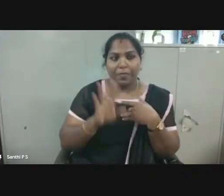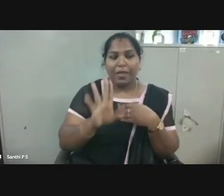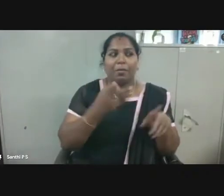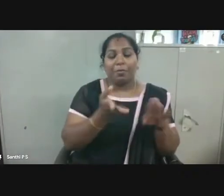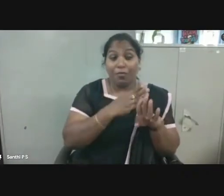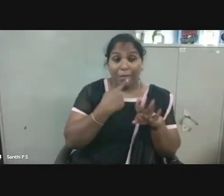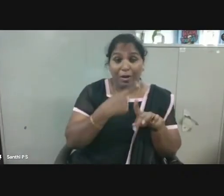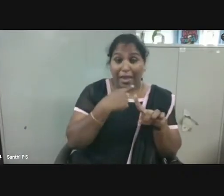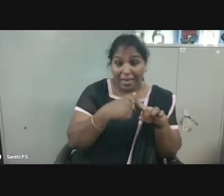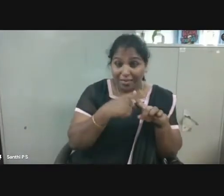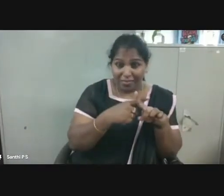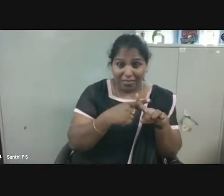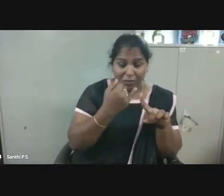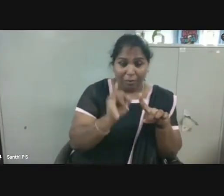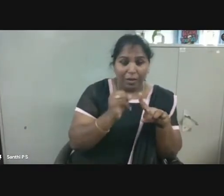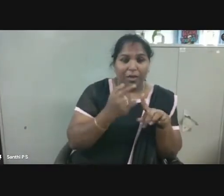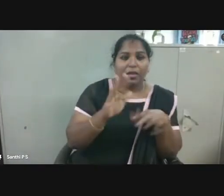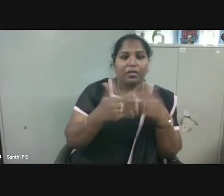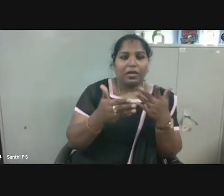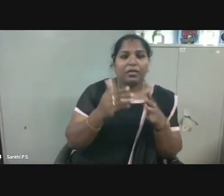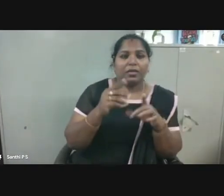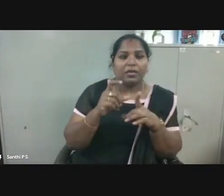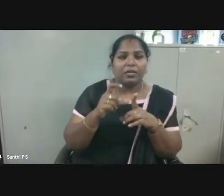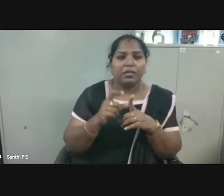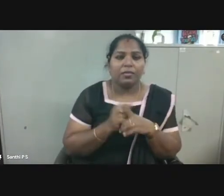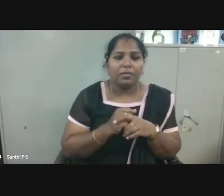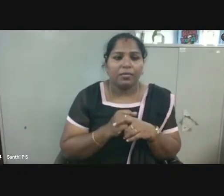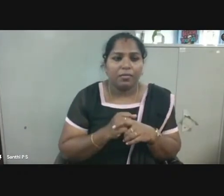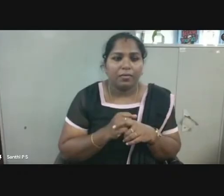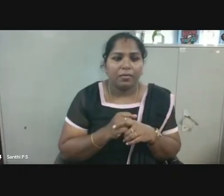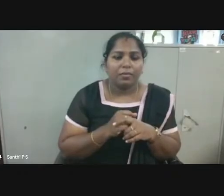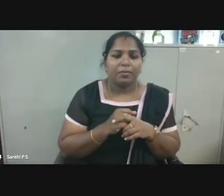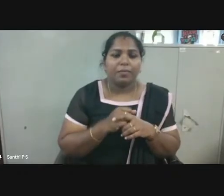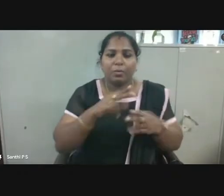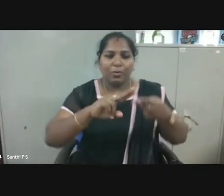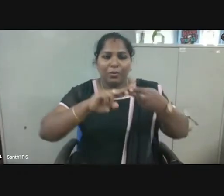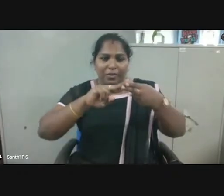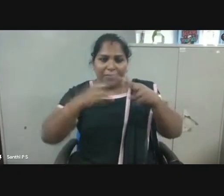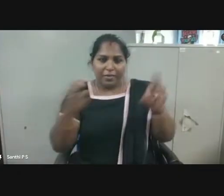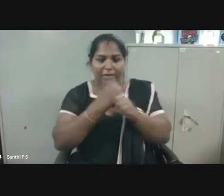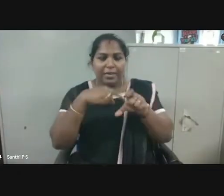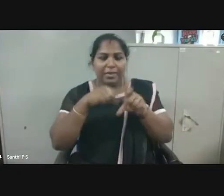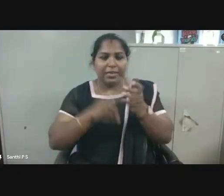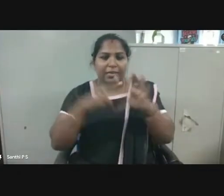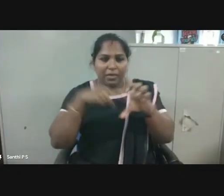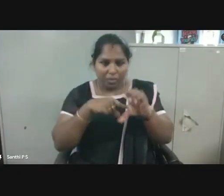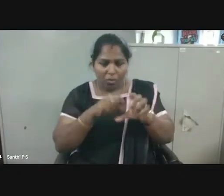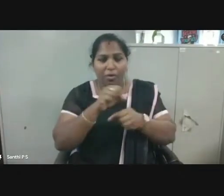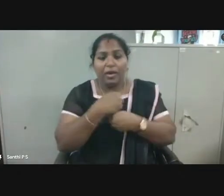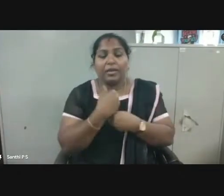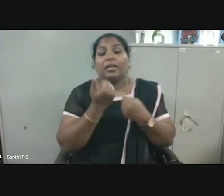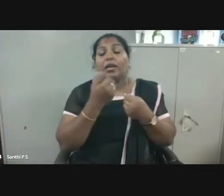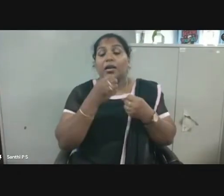ആ ജീനിന്റെ പേര് DMD ജീൻ, ഡ്യൂഷീൻ മസ്കുലർ ഡിസ്ട്രോഫി ജീൻ എന്നാണ് പേര്. ആ ജീൻ ഉണ്ടാക്കുന്ന പ്രോട്ടീനാണ് ഈ